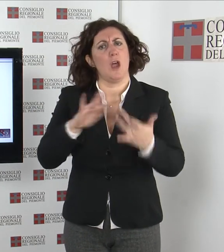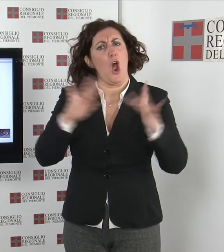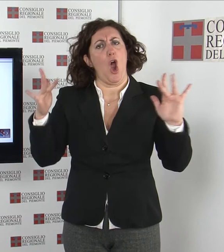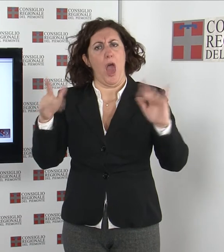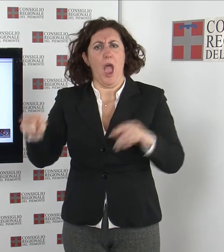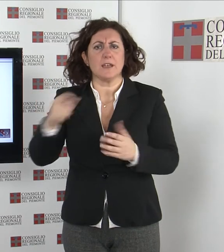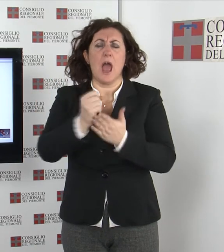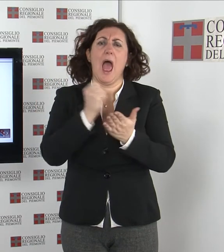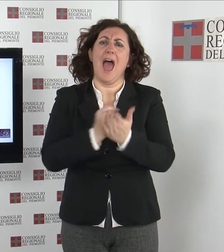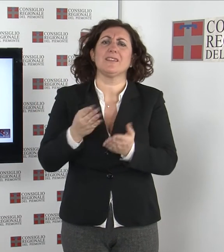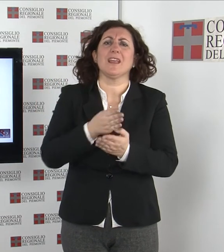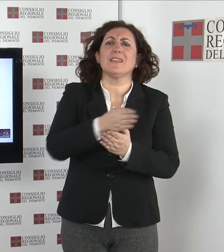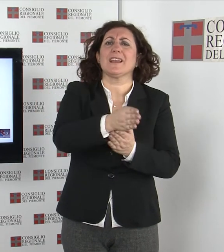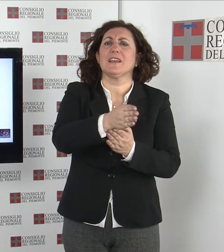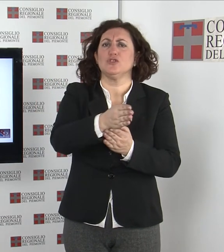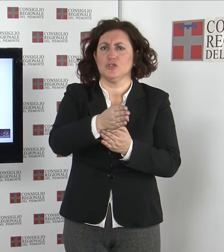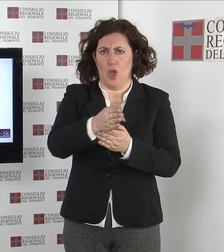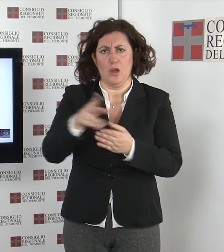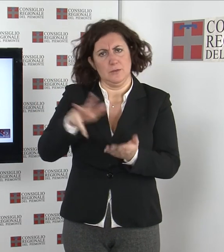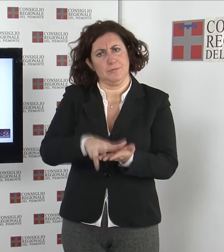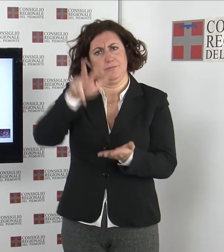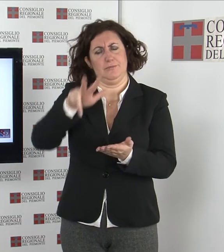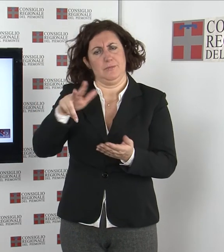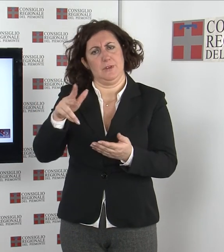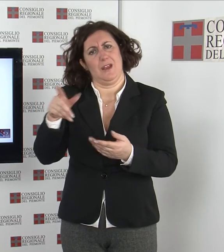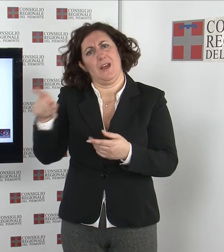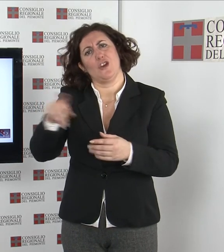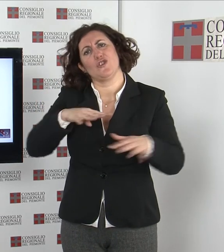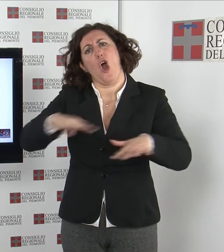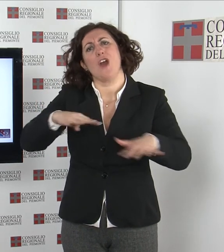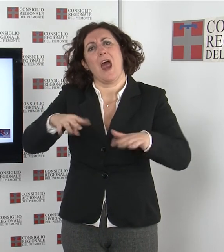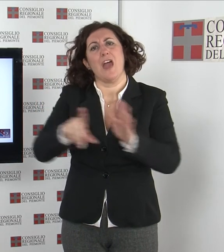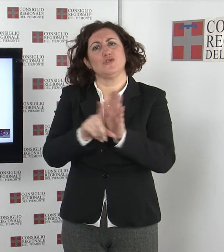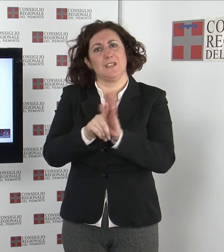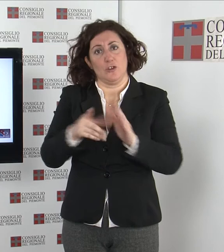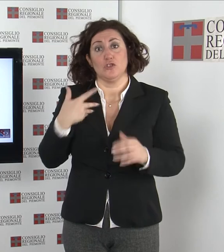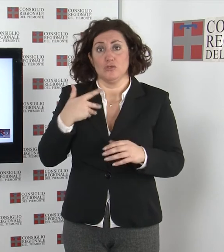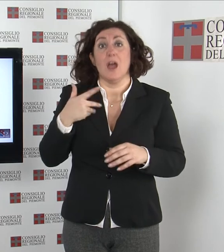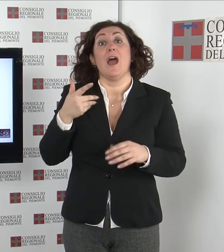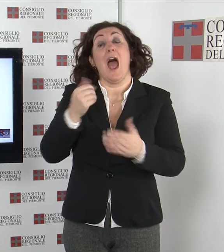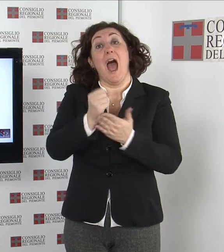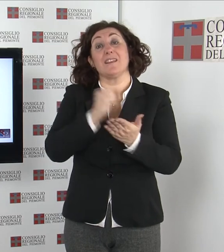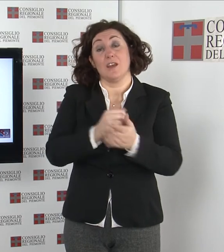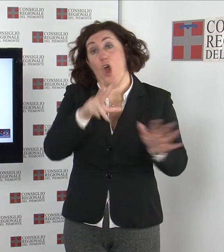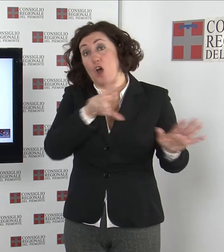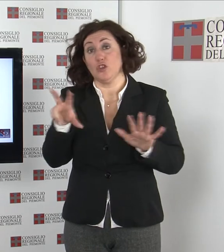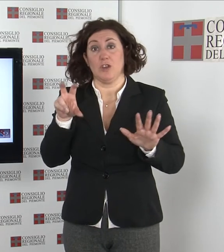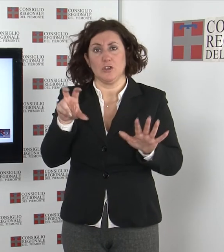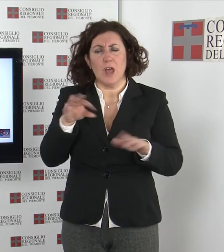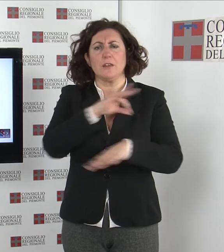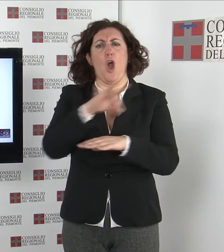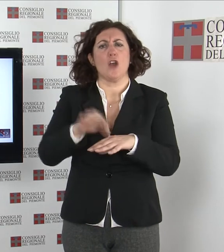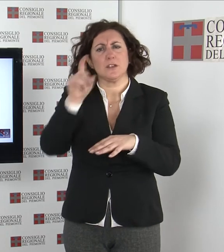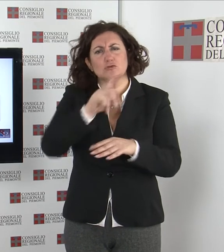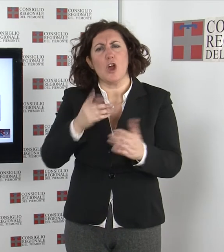indirizzo approvati dal Consiglio Regionale nella nona legislatura sono 880 gli atti ordini del giorno e mozioni presentati